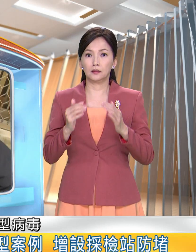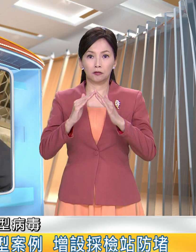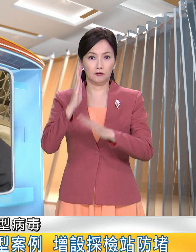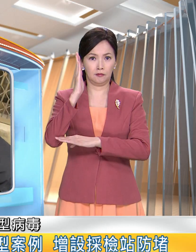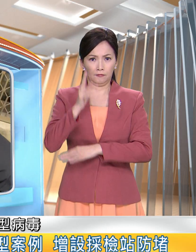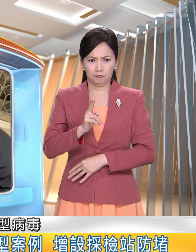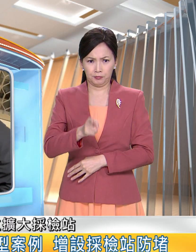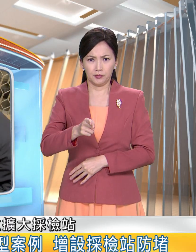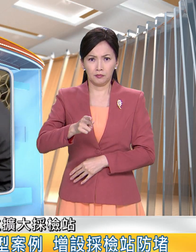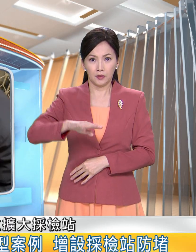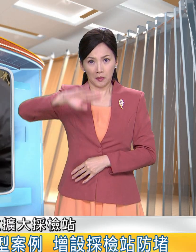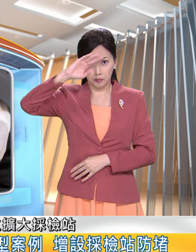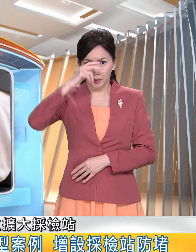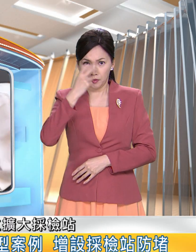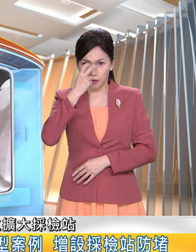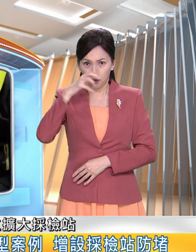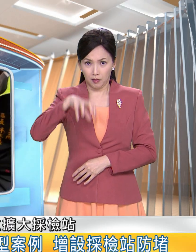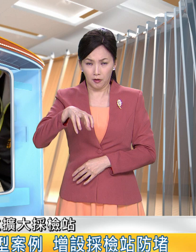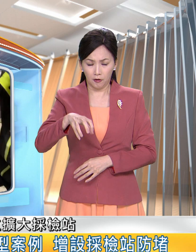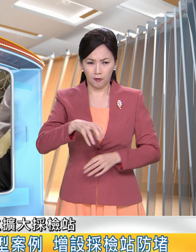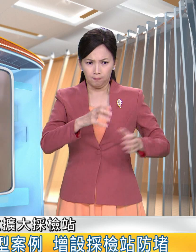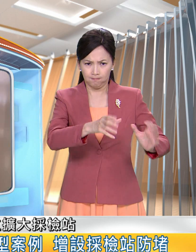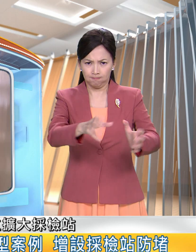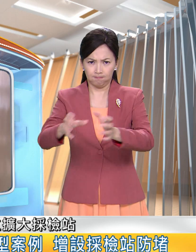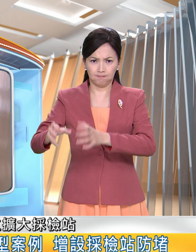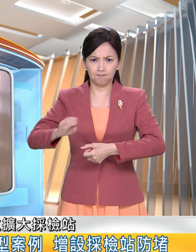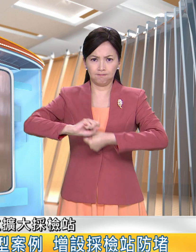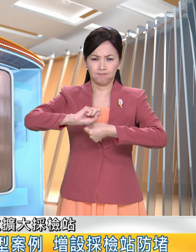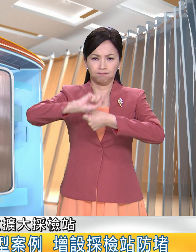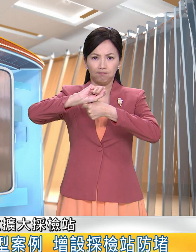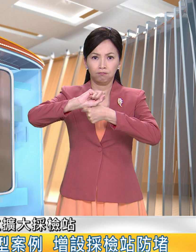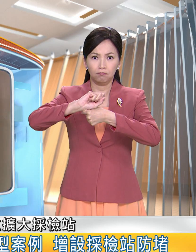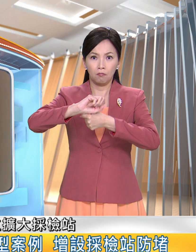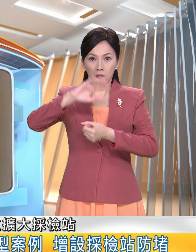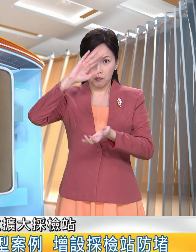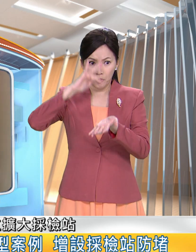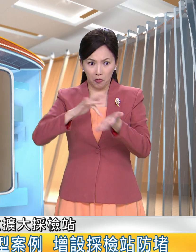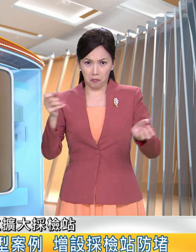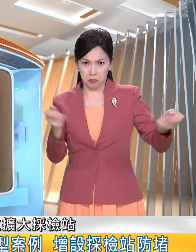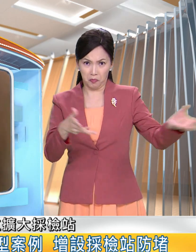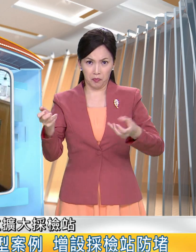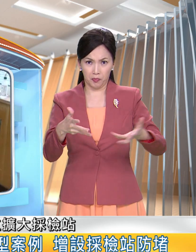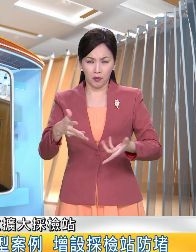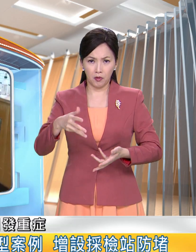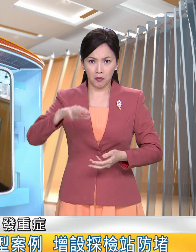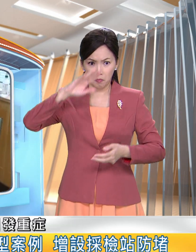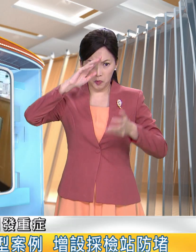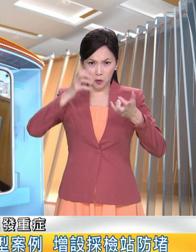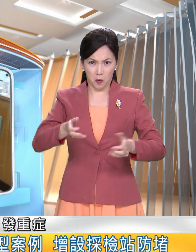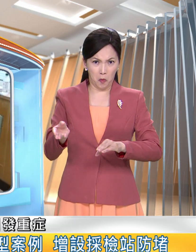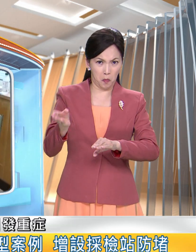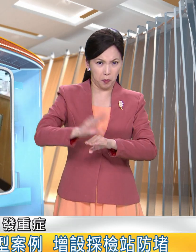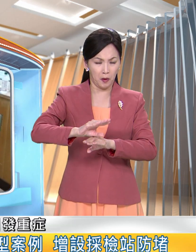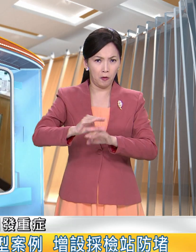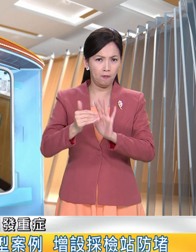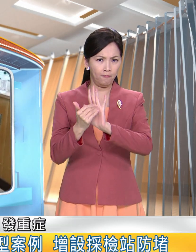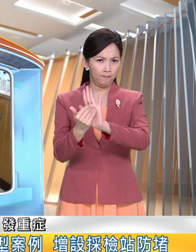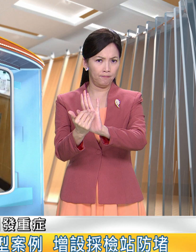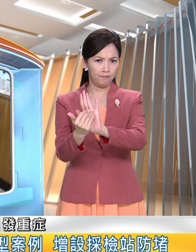毒。市府在嘉里区设立扩大采检站，要防堵交叉感染引发重